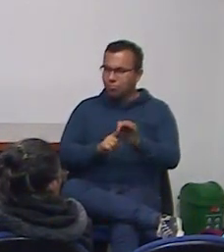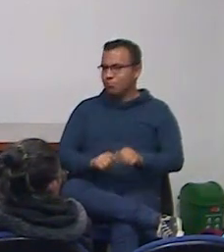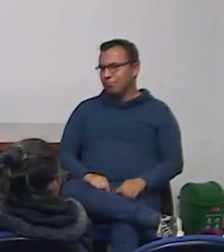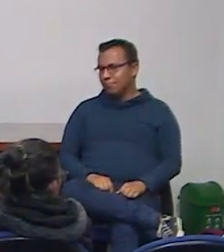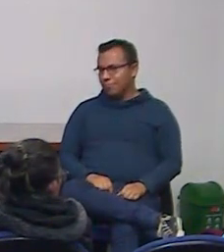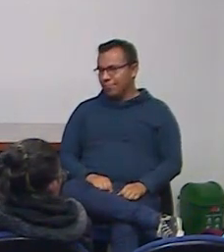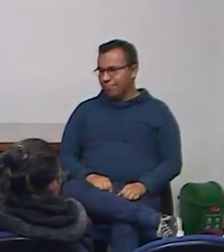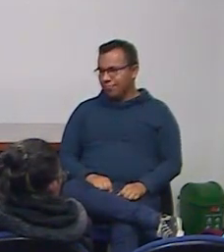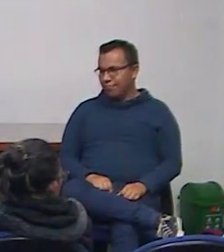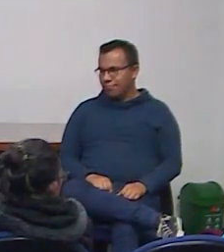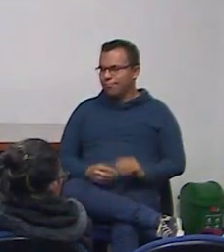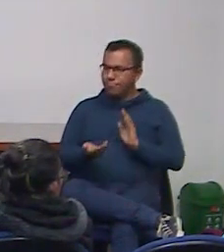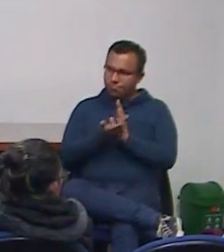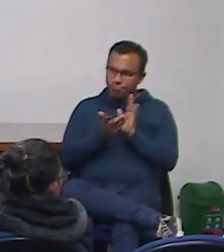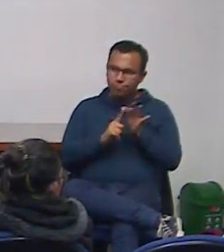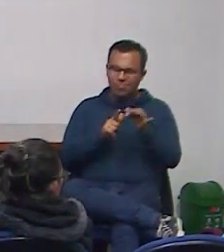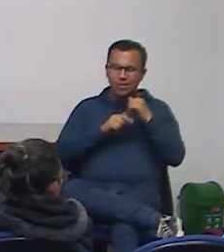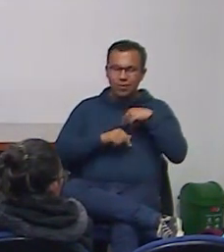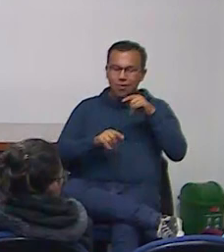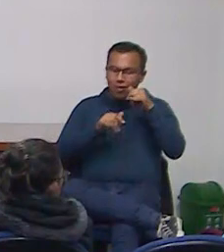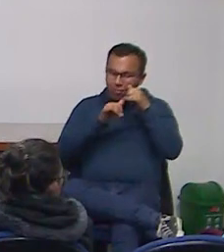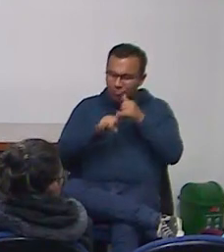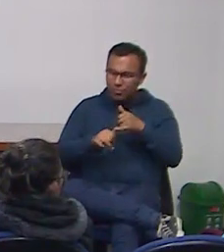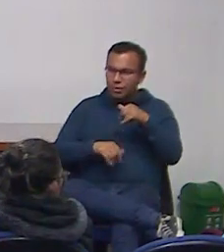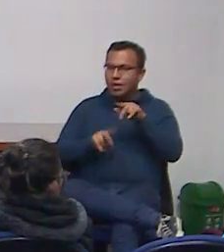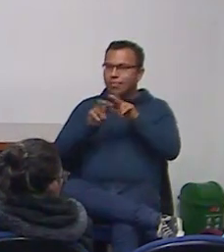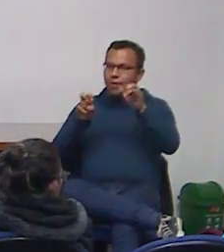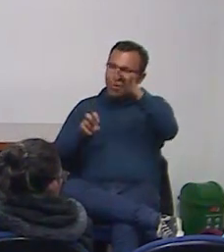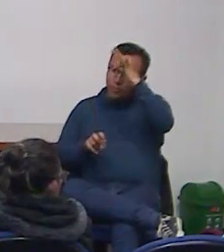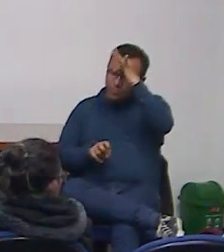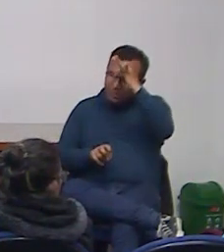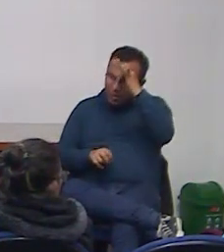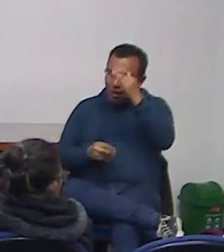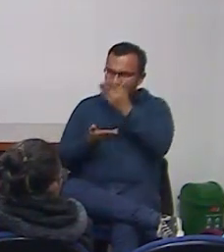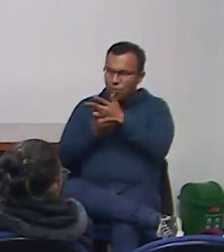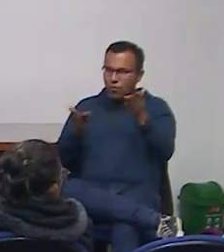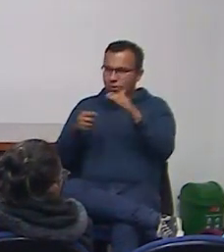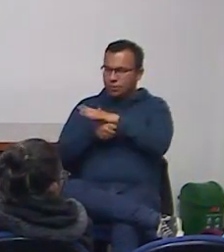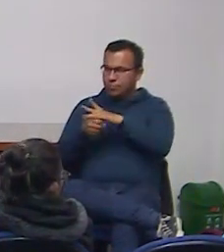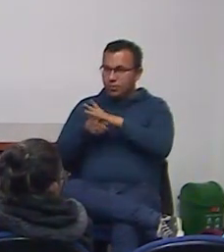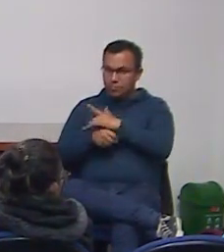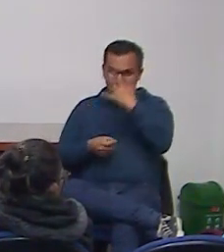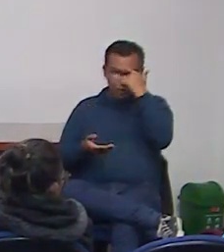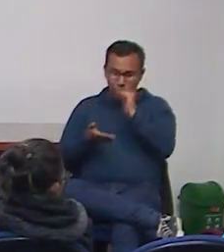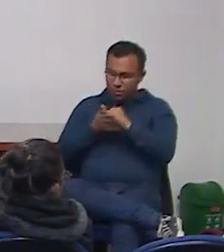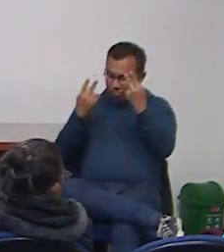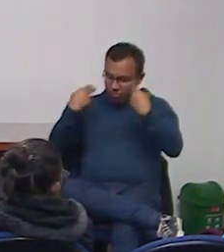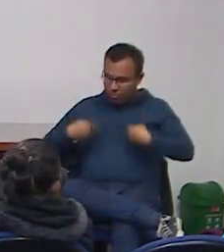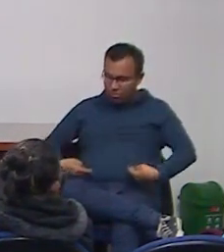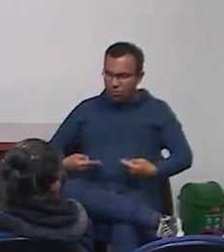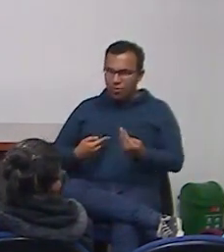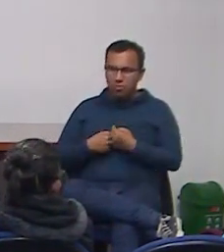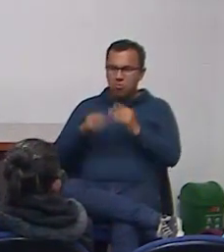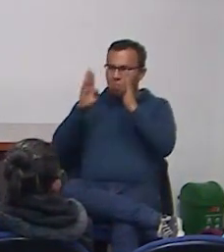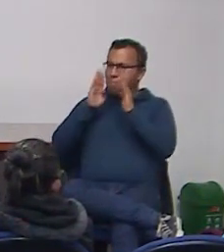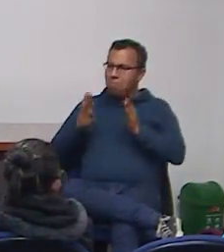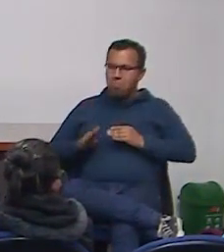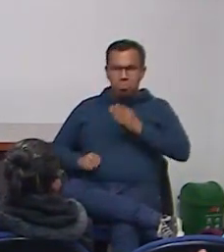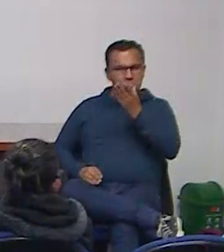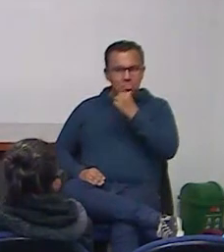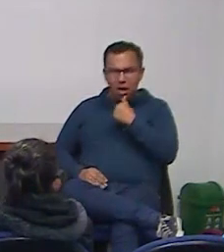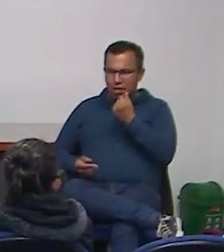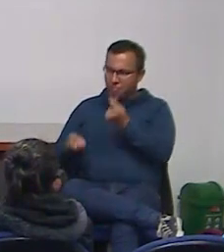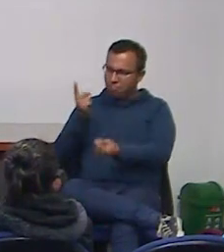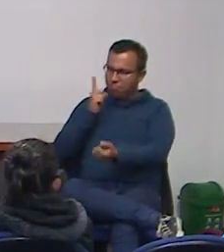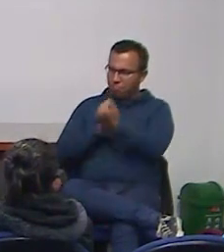trabajar con con con los temas clínicos en hospitales eh Porque no creen en uno no le paran bolas a uno